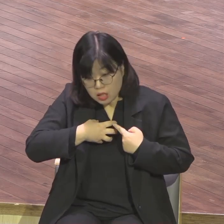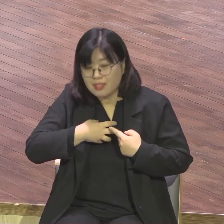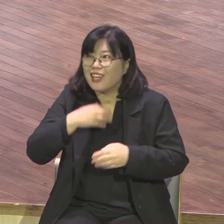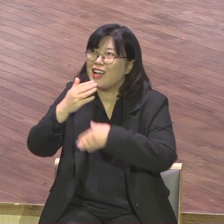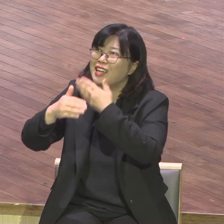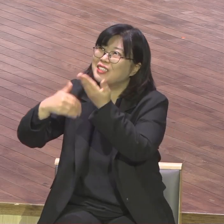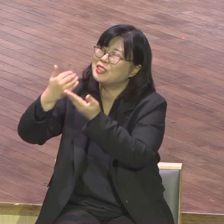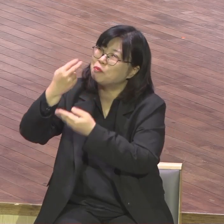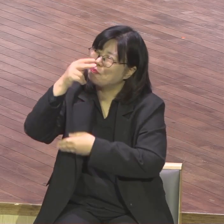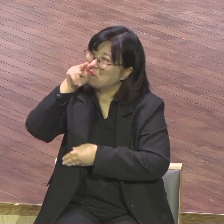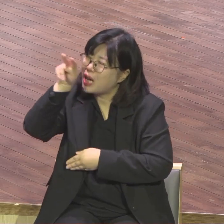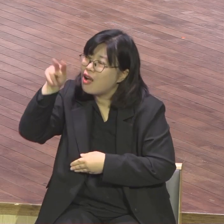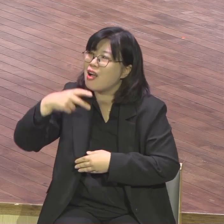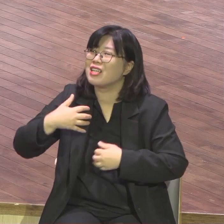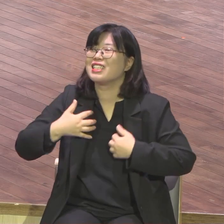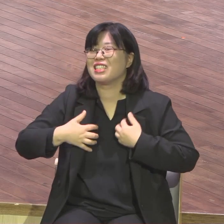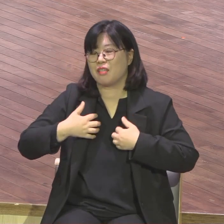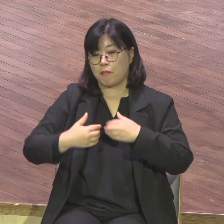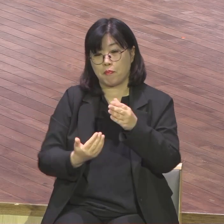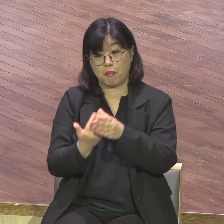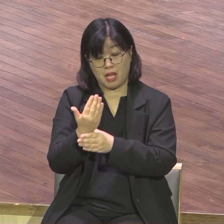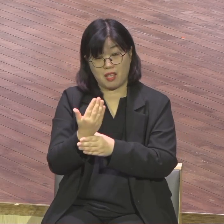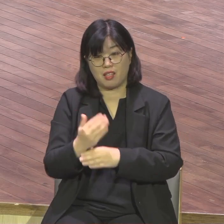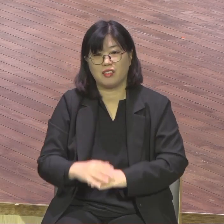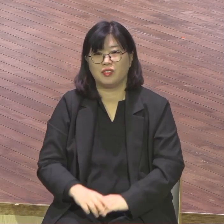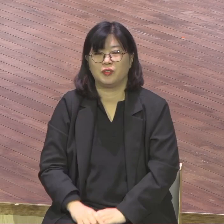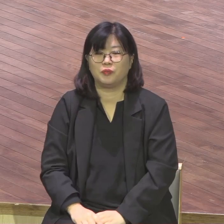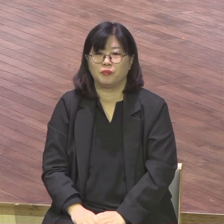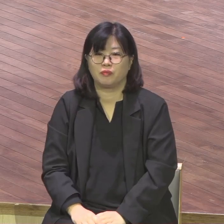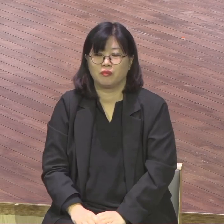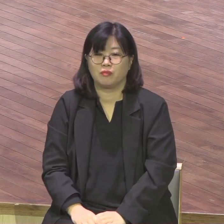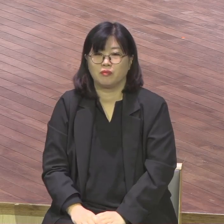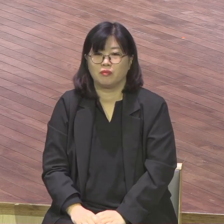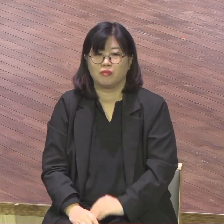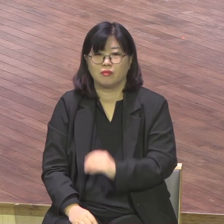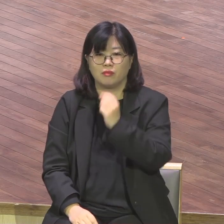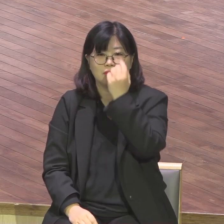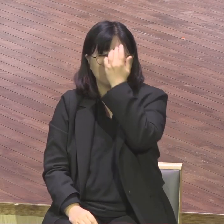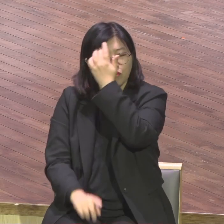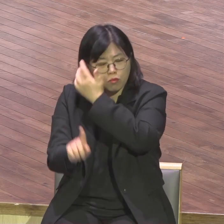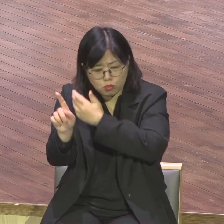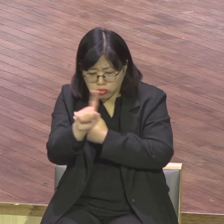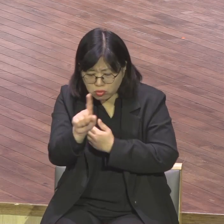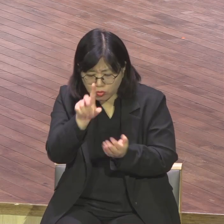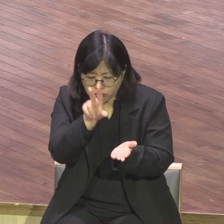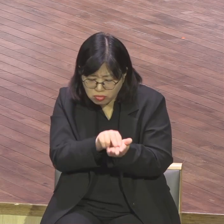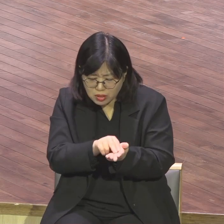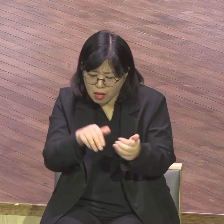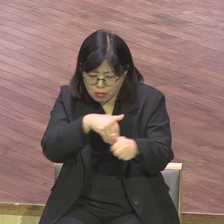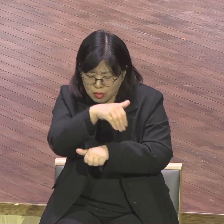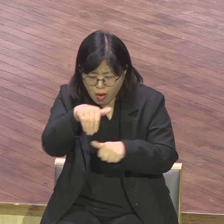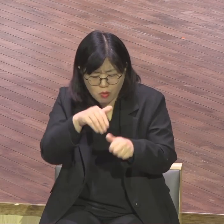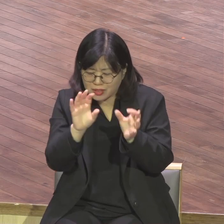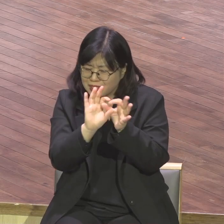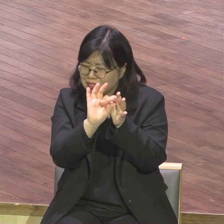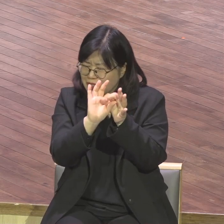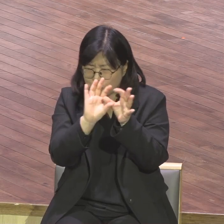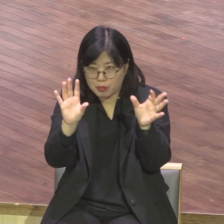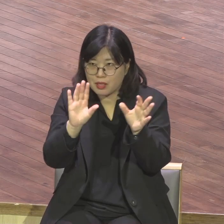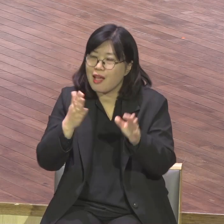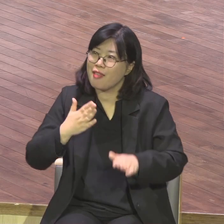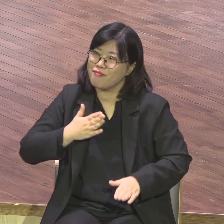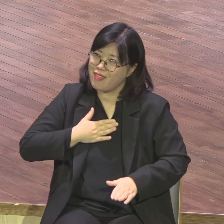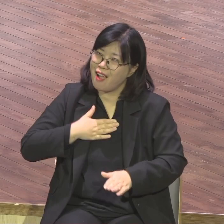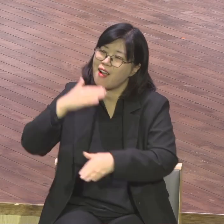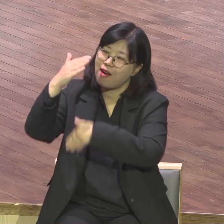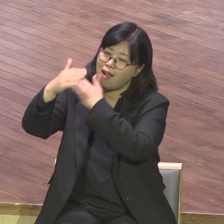실패해서 내가 낙오되어서 나는 주밖에 있다고 생각하면 안 된단 말이에요. 어떤 상황 속에서도 주 안에 있다.